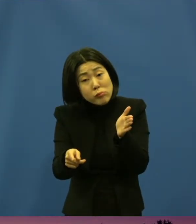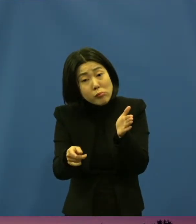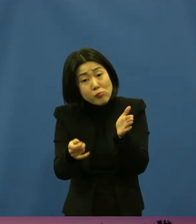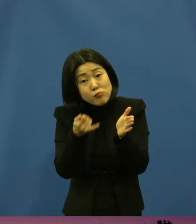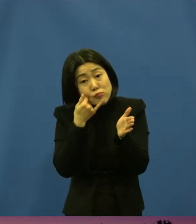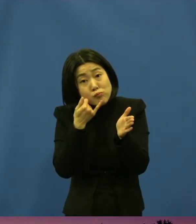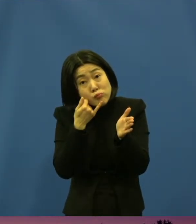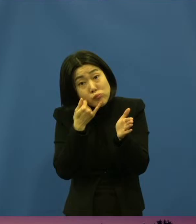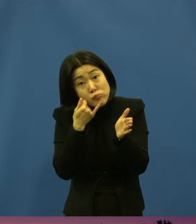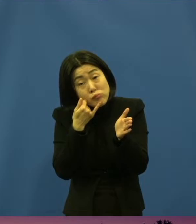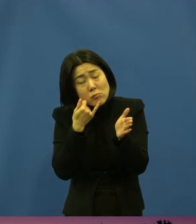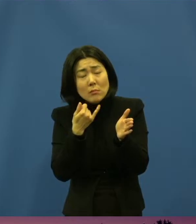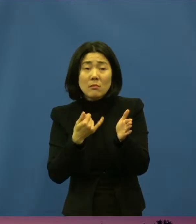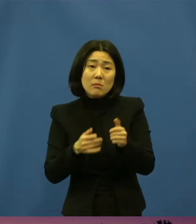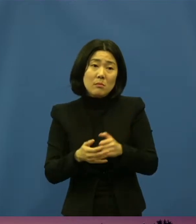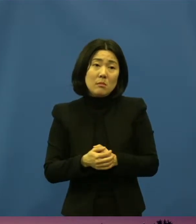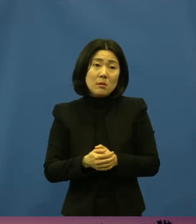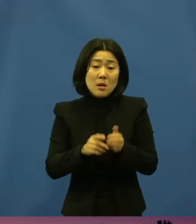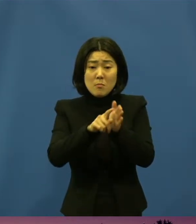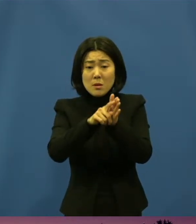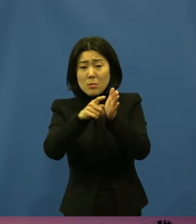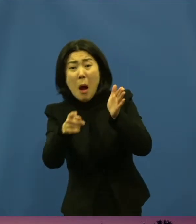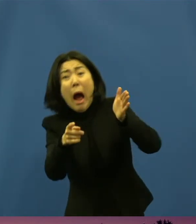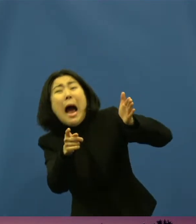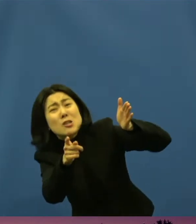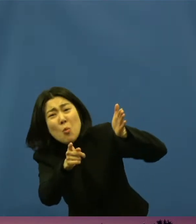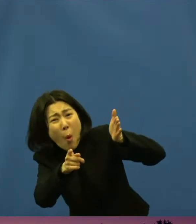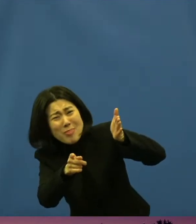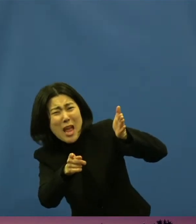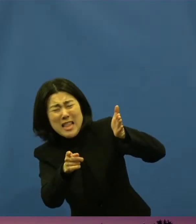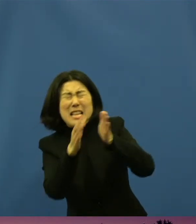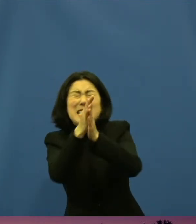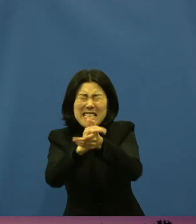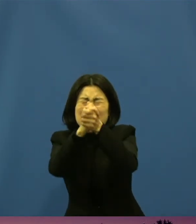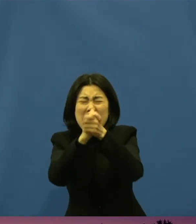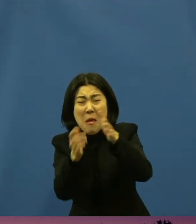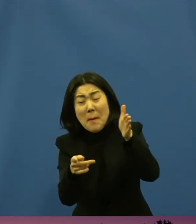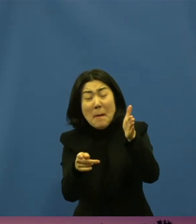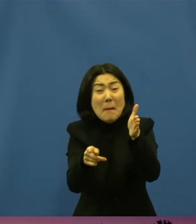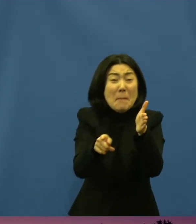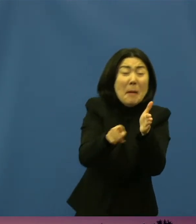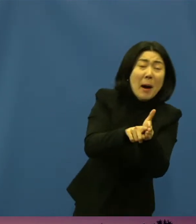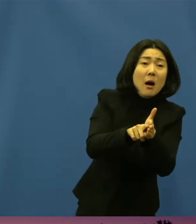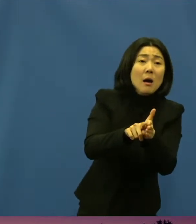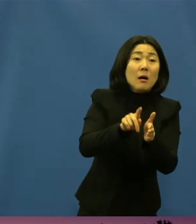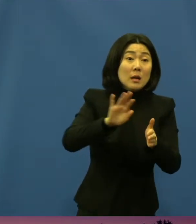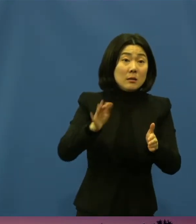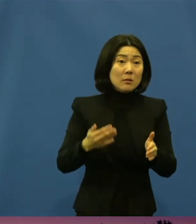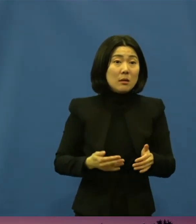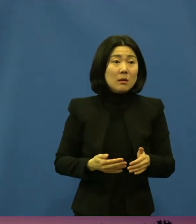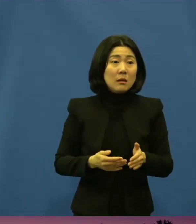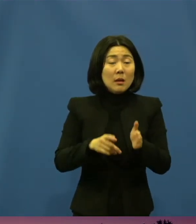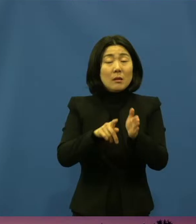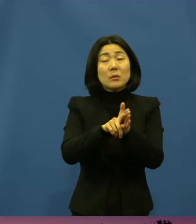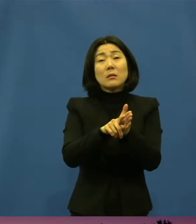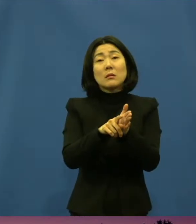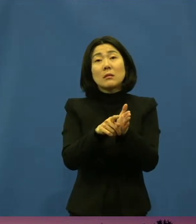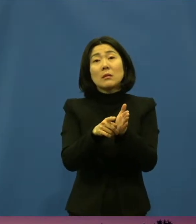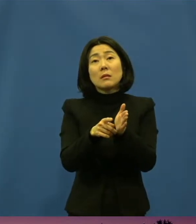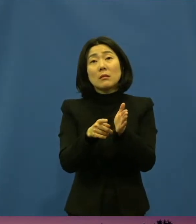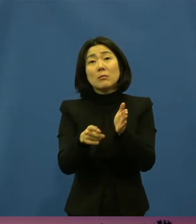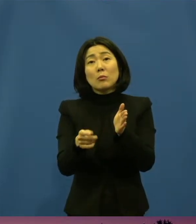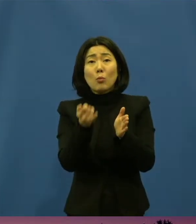영적인 눈으로 보면 심각한 상태, 중증이에요, 그건. 그런데 가볍게 여기는 거죠. 왜요? 난 지금 교회를 다니고